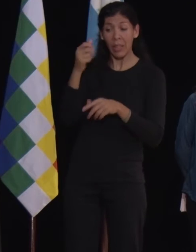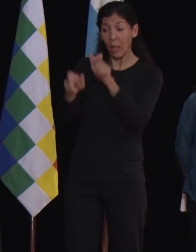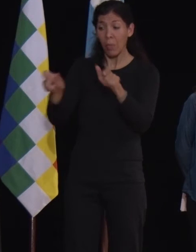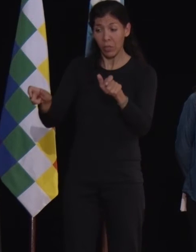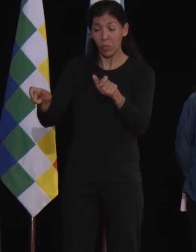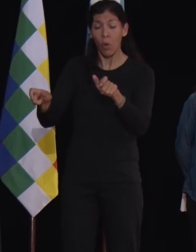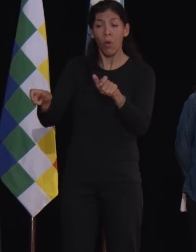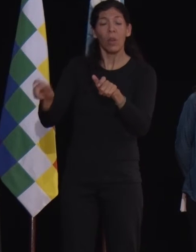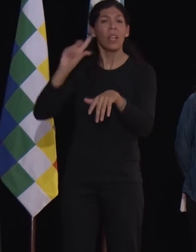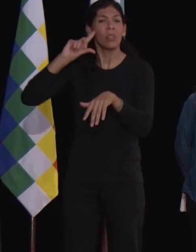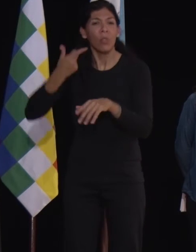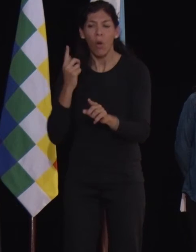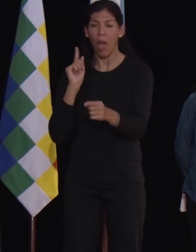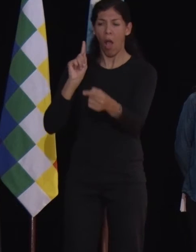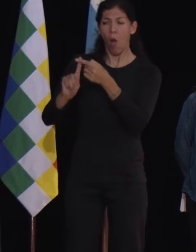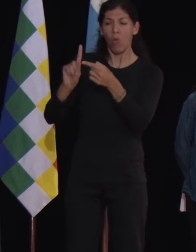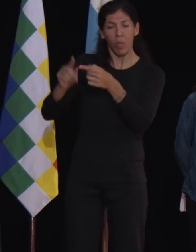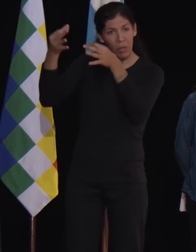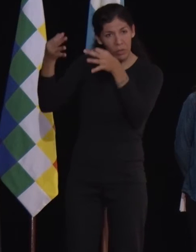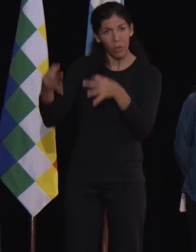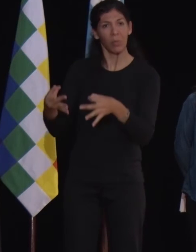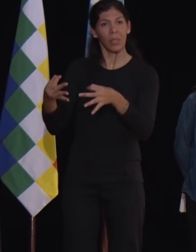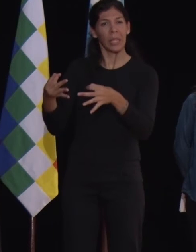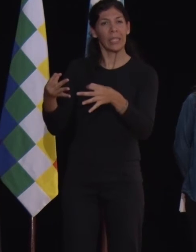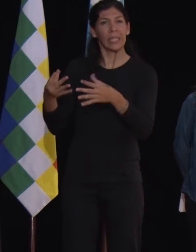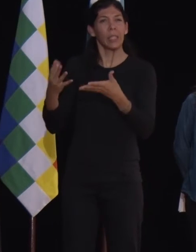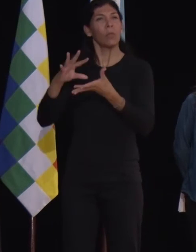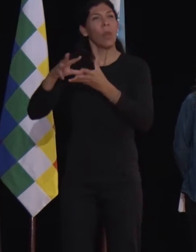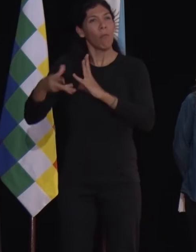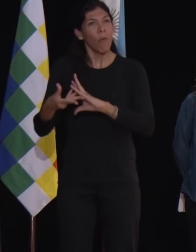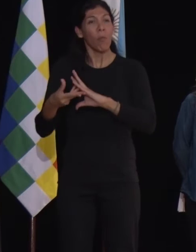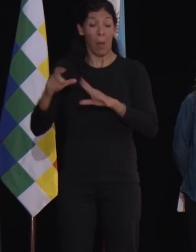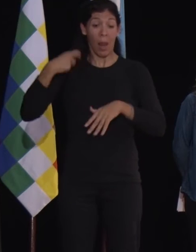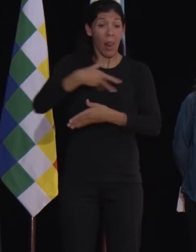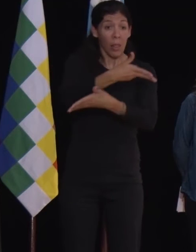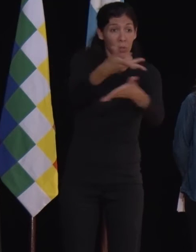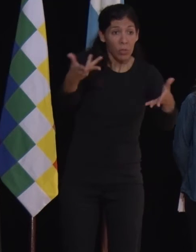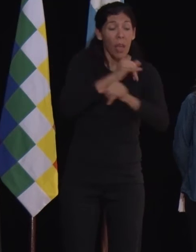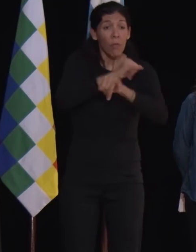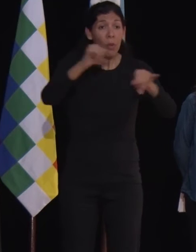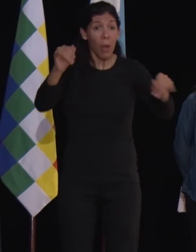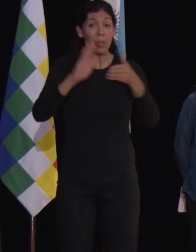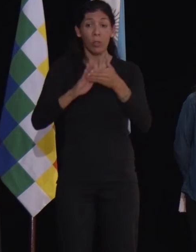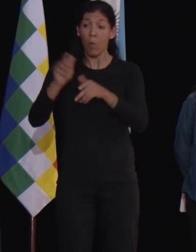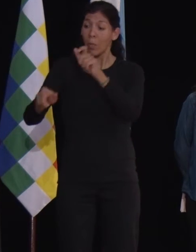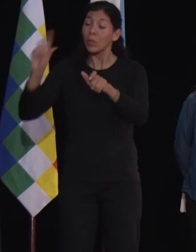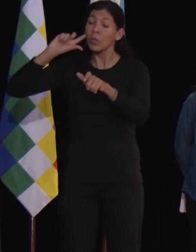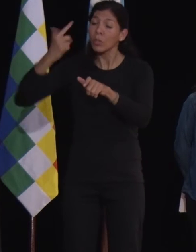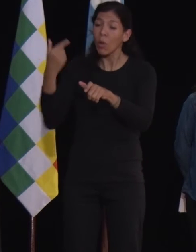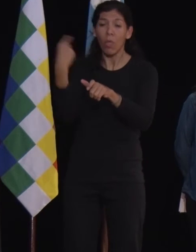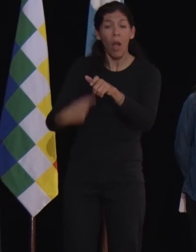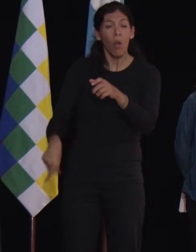cuanto que es un poco cumplir nuestro rol de militantes para poder difundir socialmente cuál es la necesidad de las personas sordas